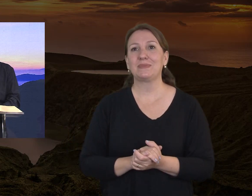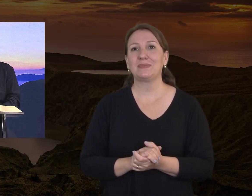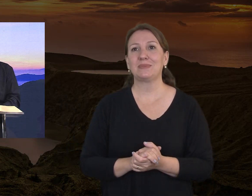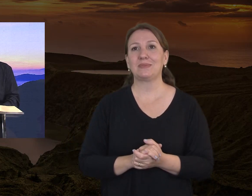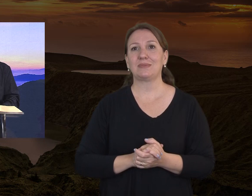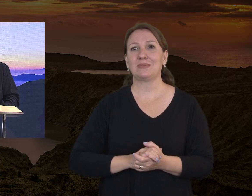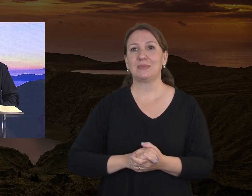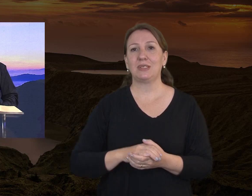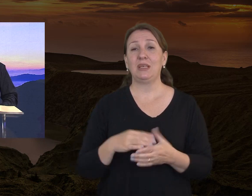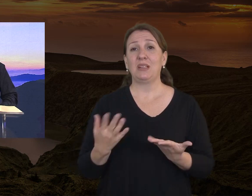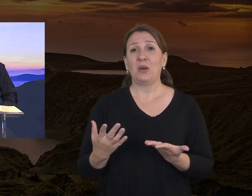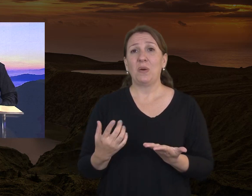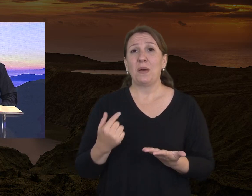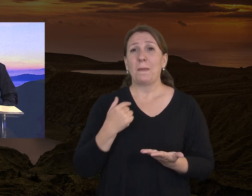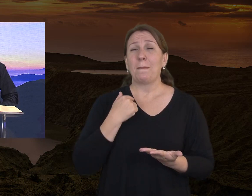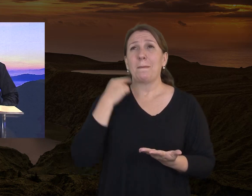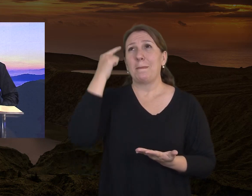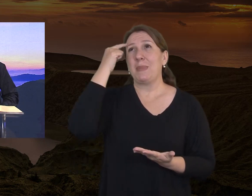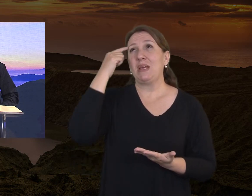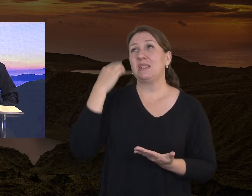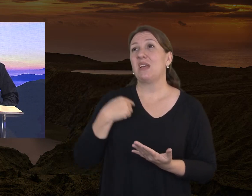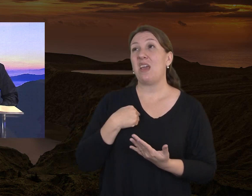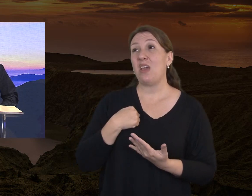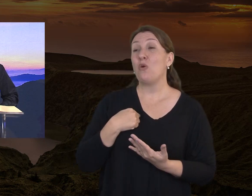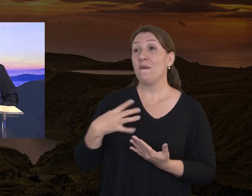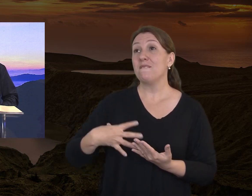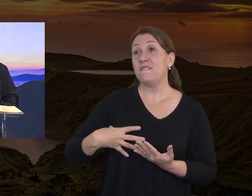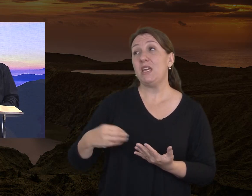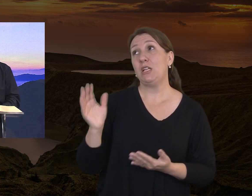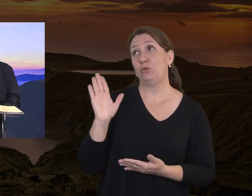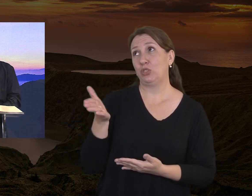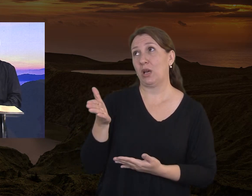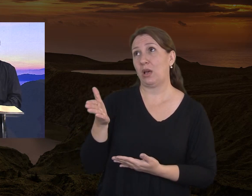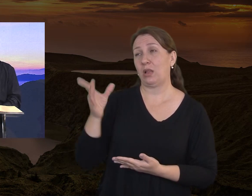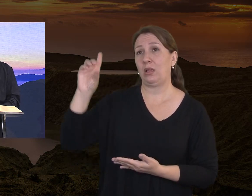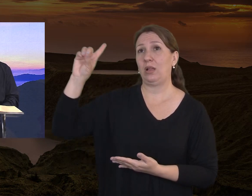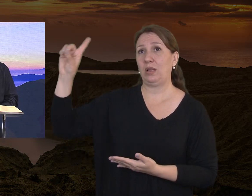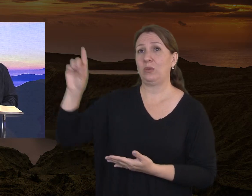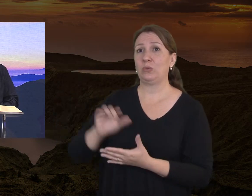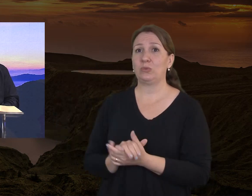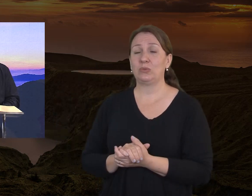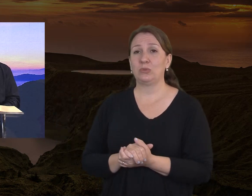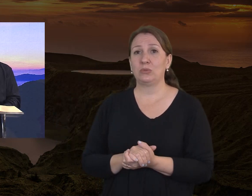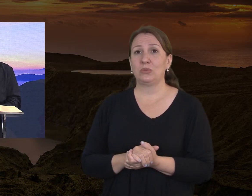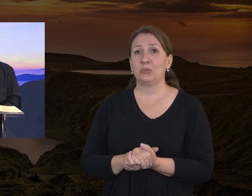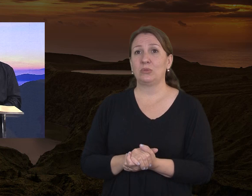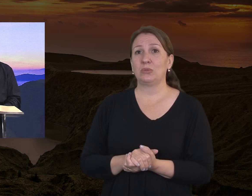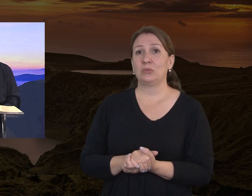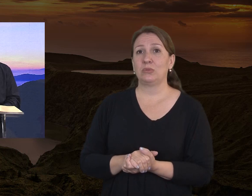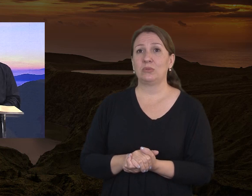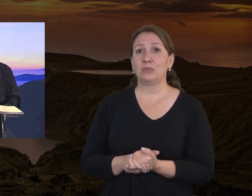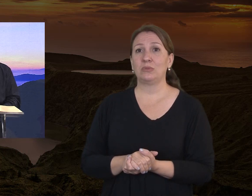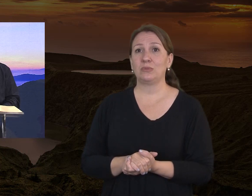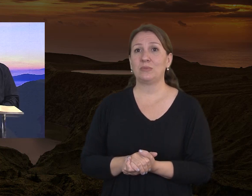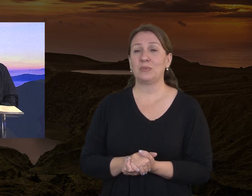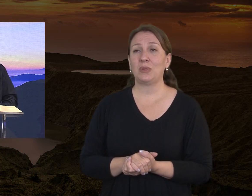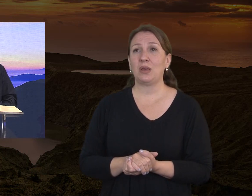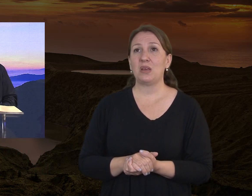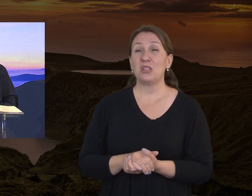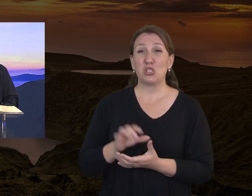apenas porque você é um filho de Deus, você se converteu a Jesus. Não, você precisa ter essas